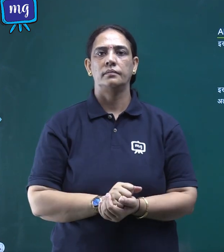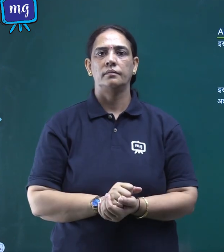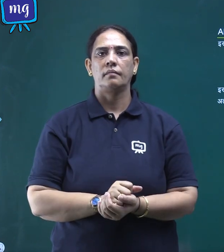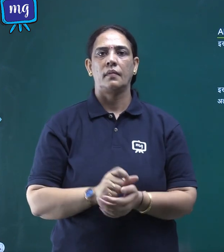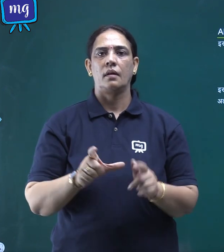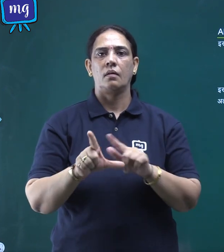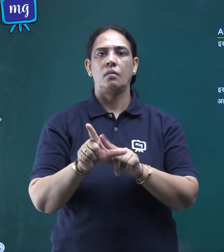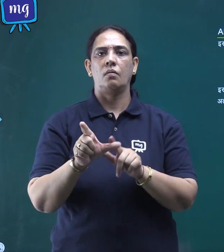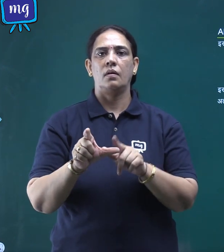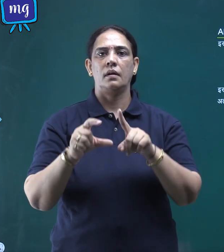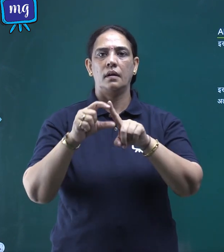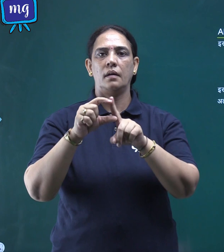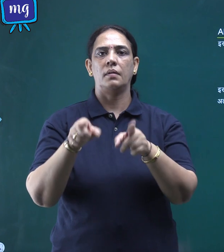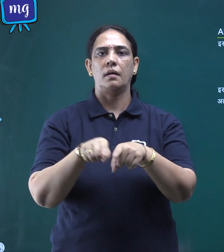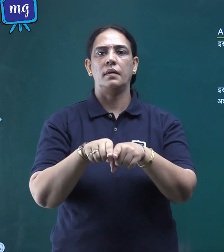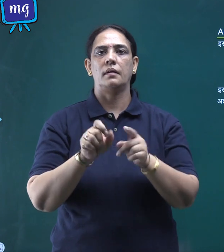कोण डी बराबर